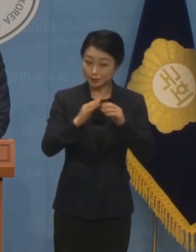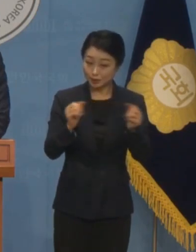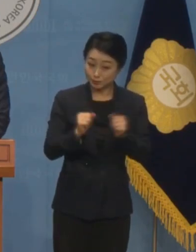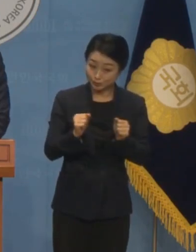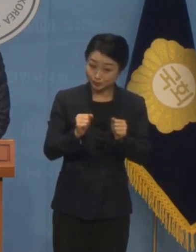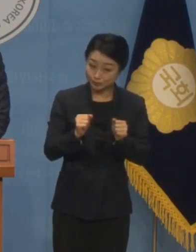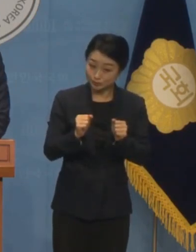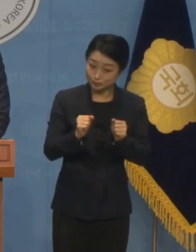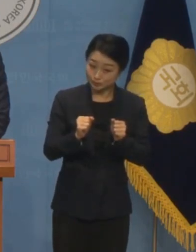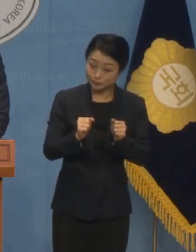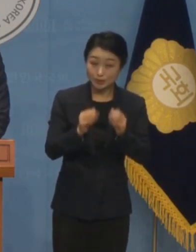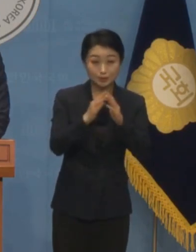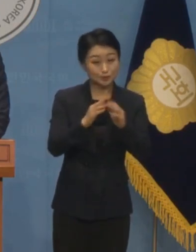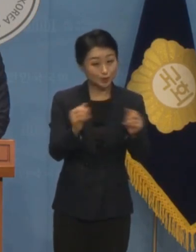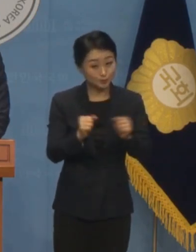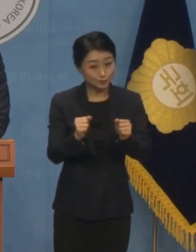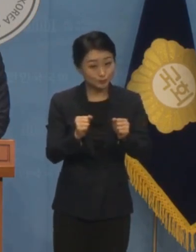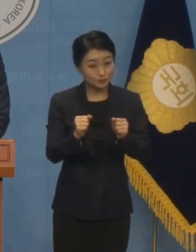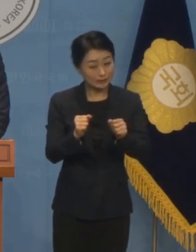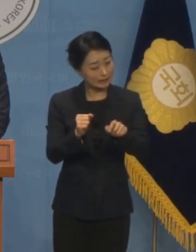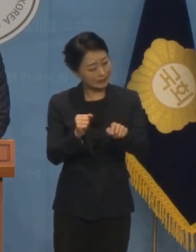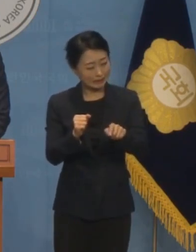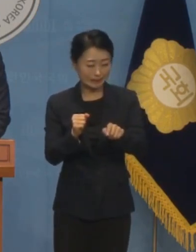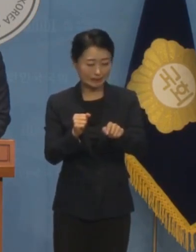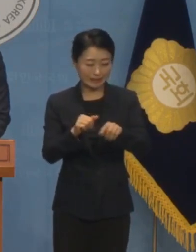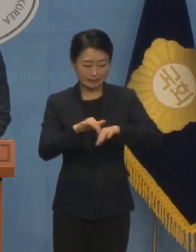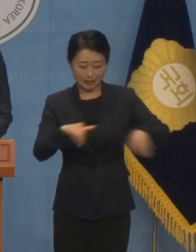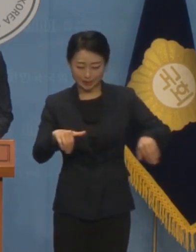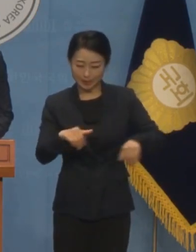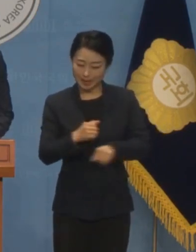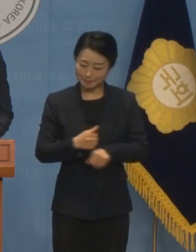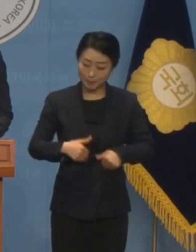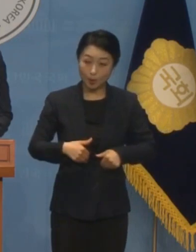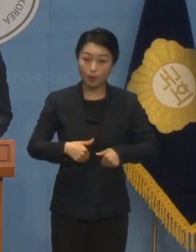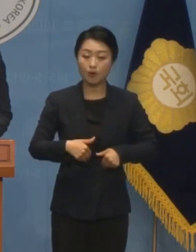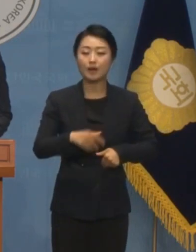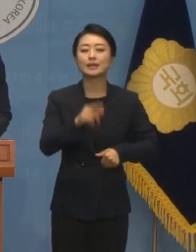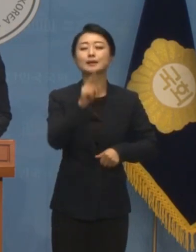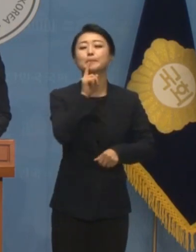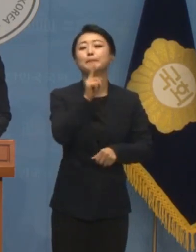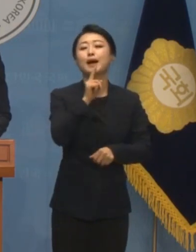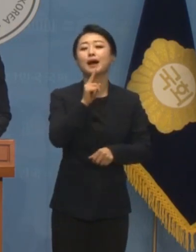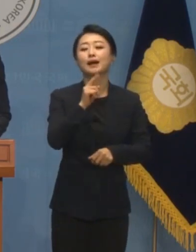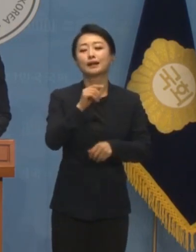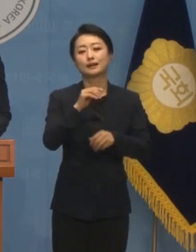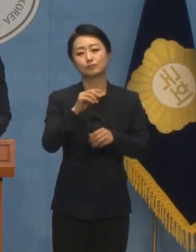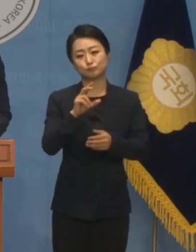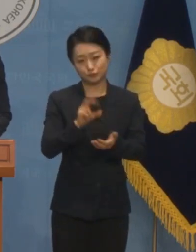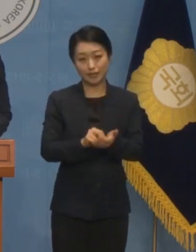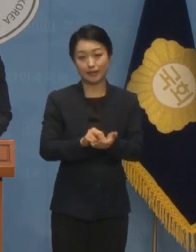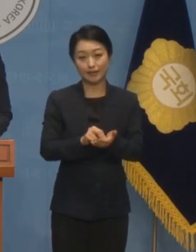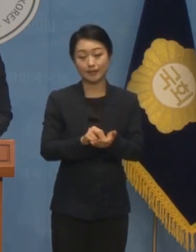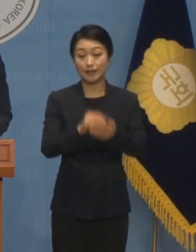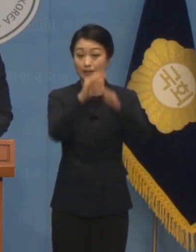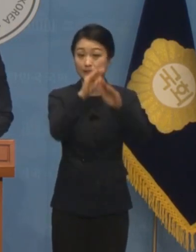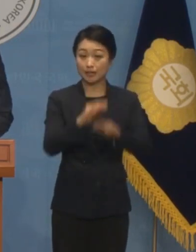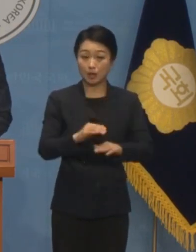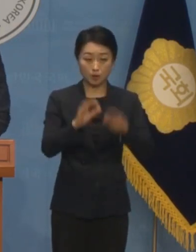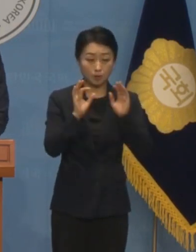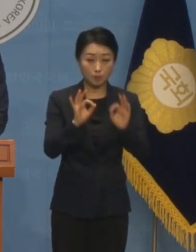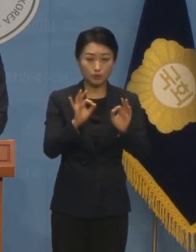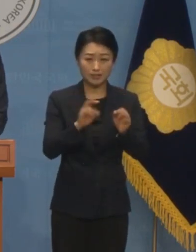전라북도 따로 해야 되겠네요. 자, 이 발언의 내용을 보면은